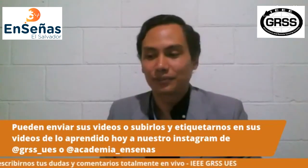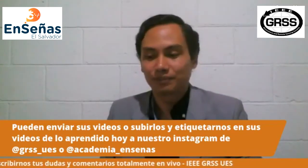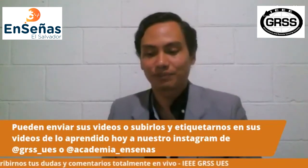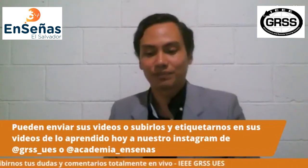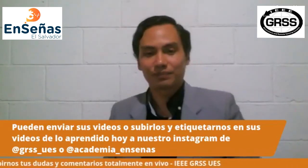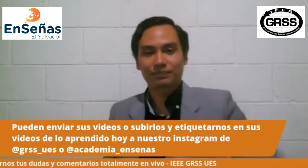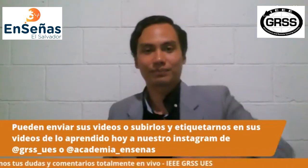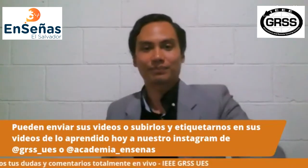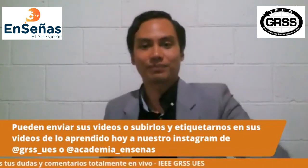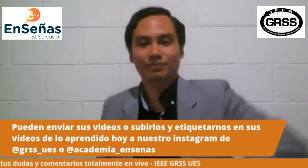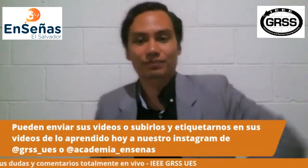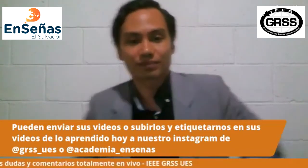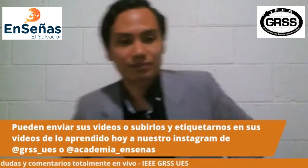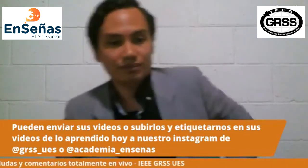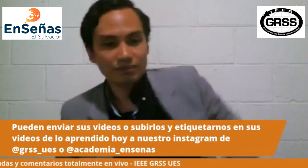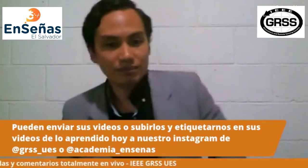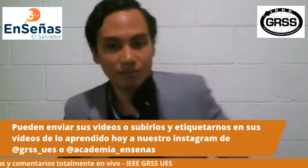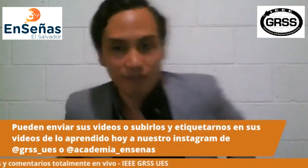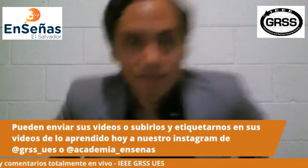aprendiendo.